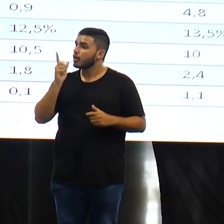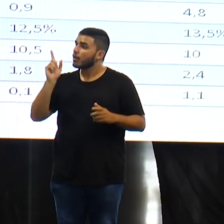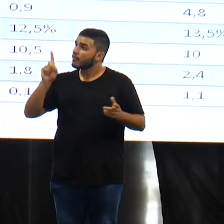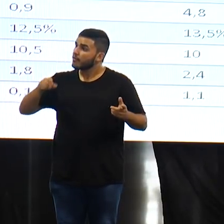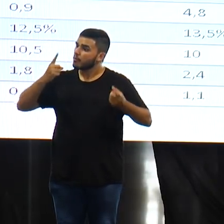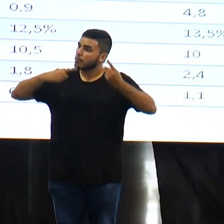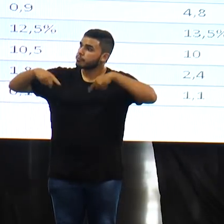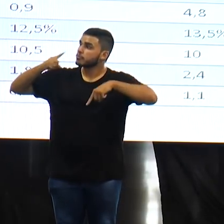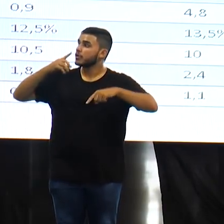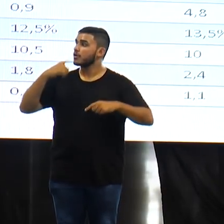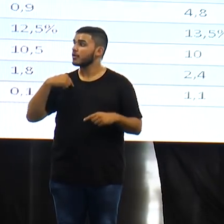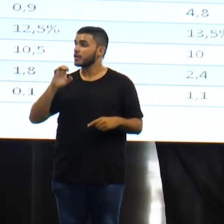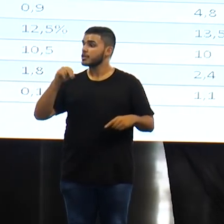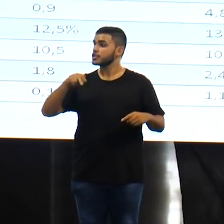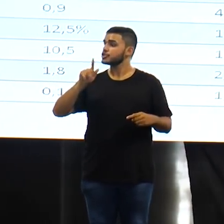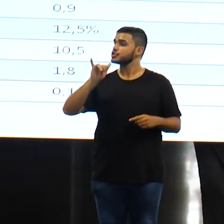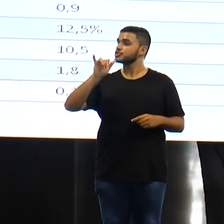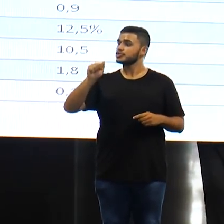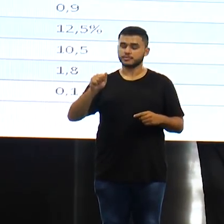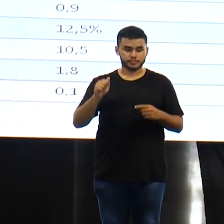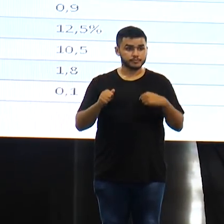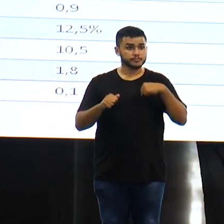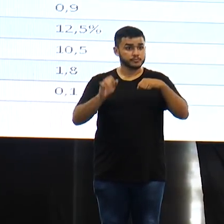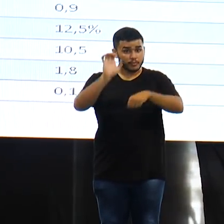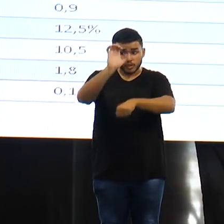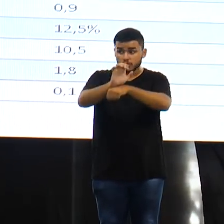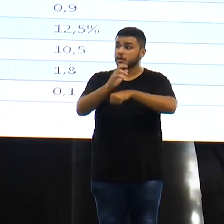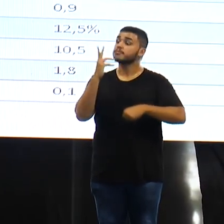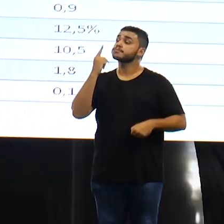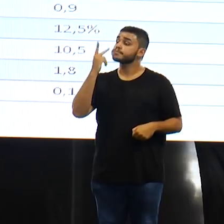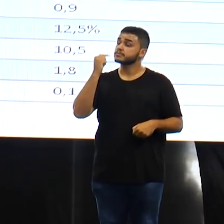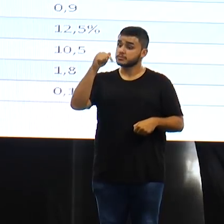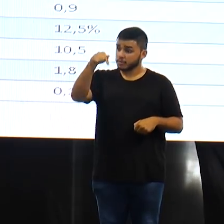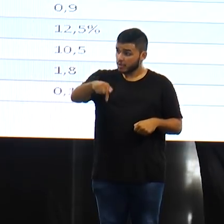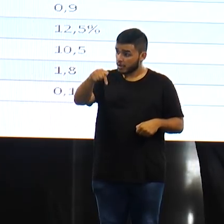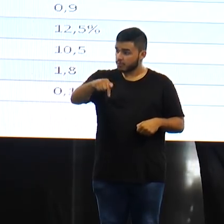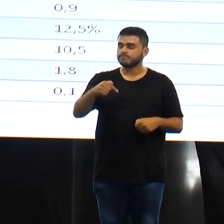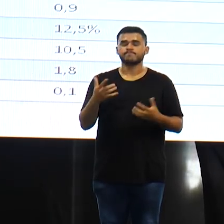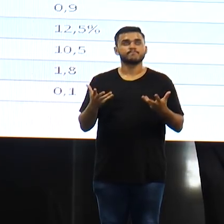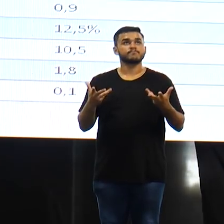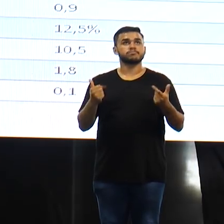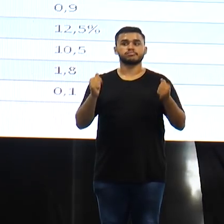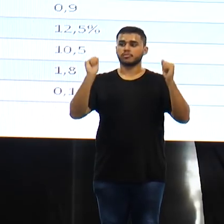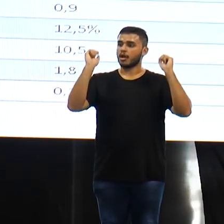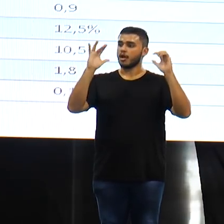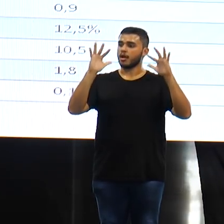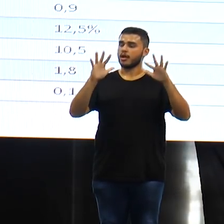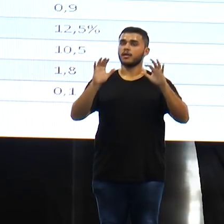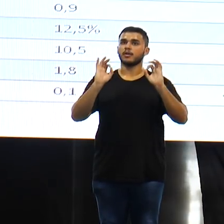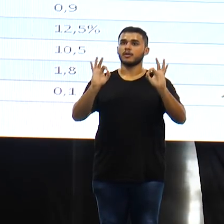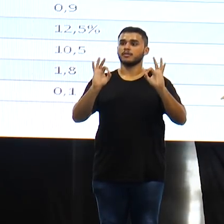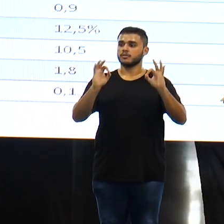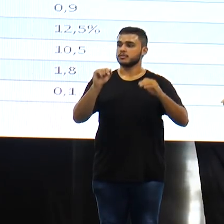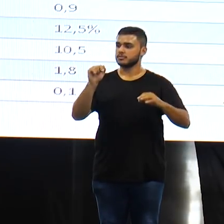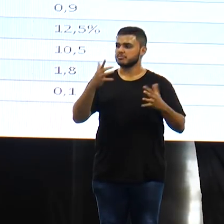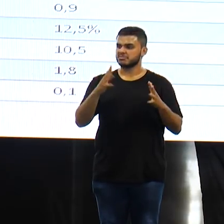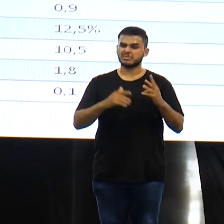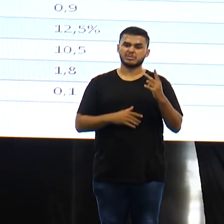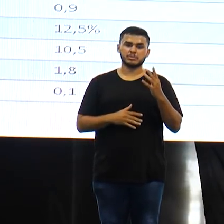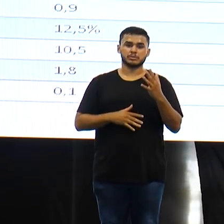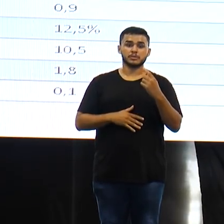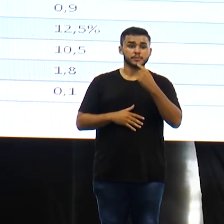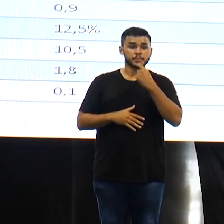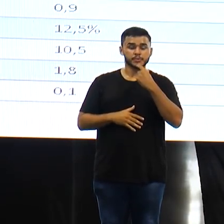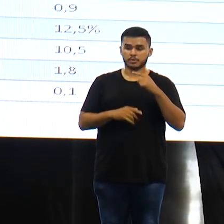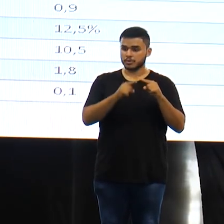o estado de vocês é um estado abençoado, gente. O estado do Ceará, ele está entre 2 graus e 46